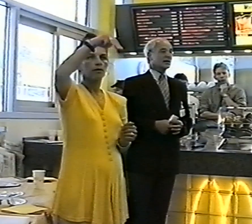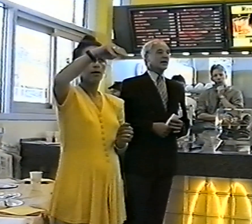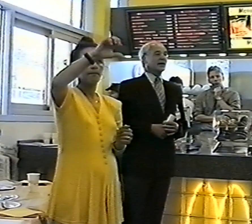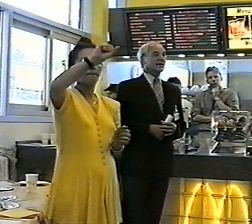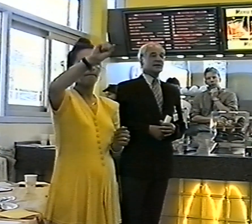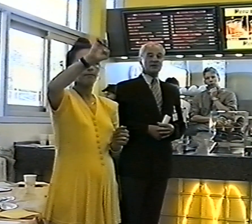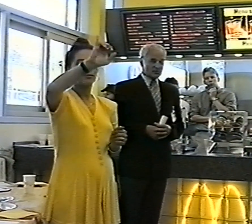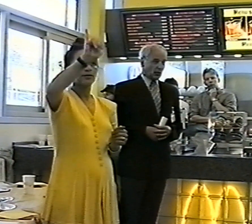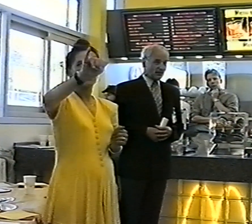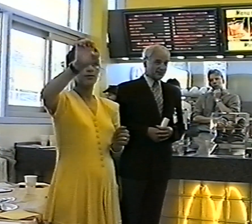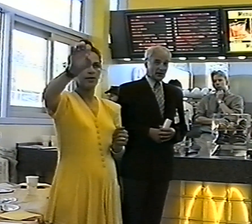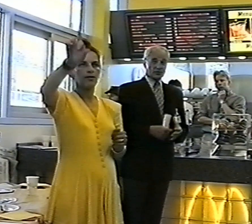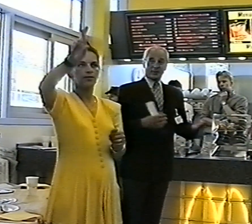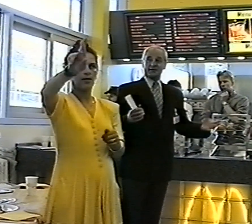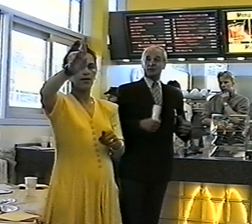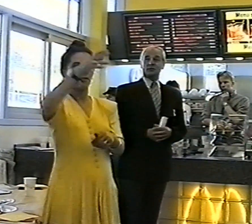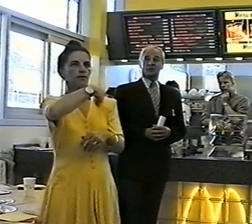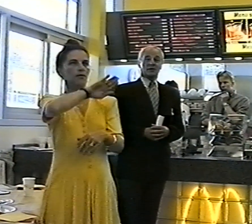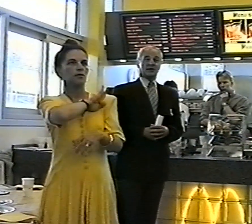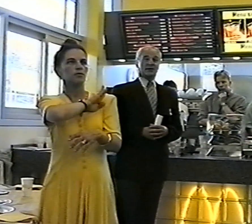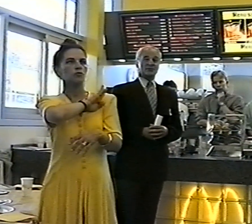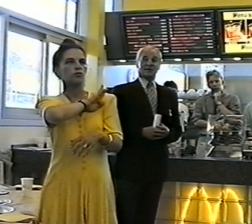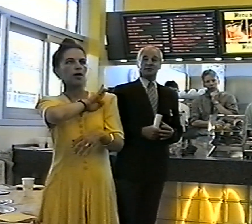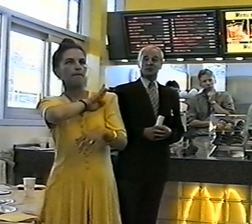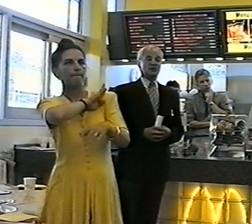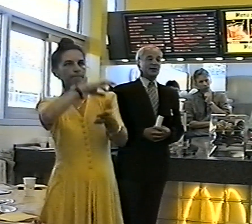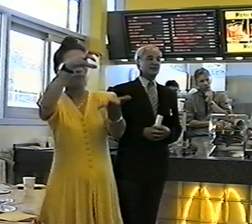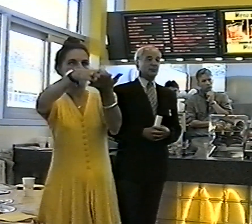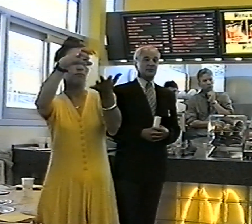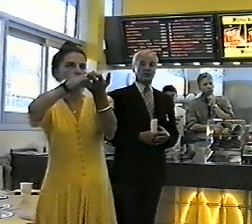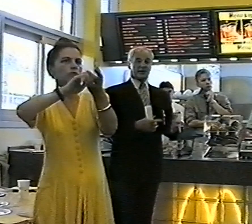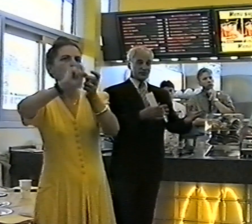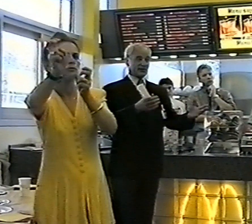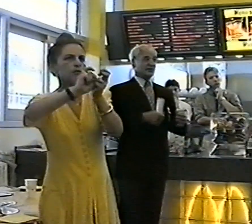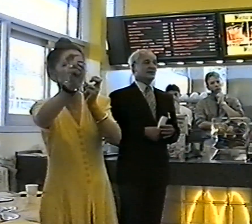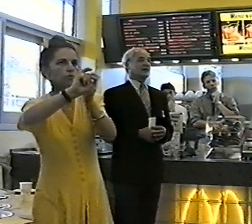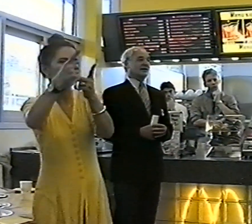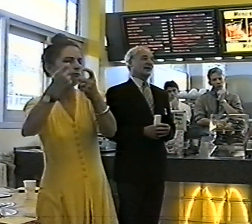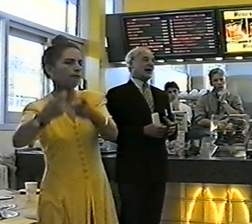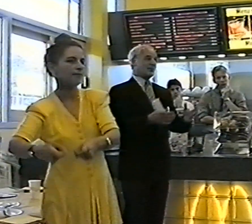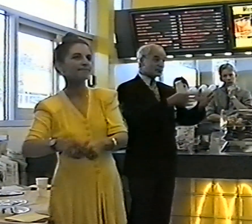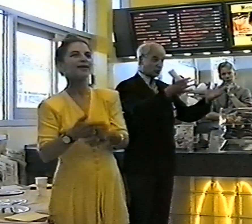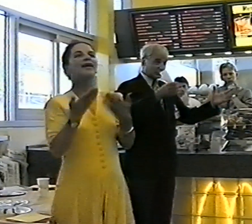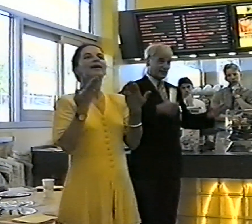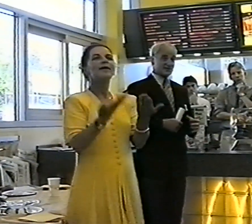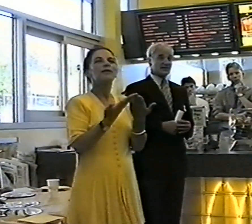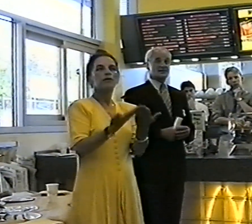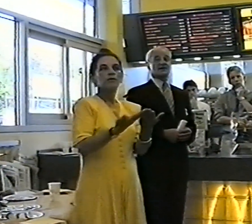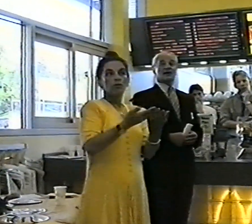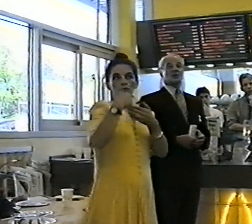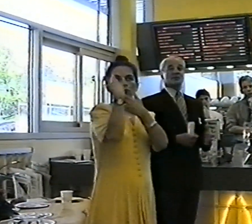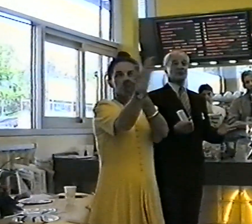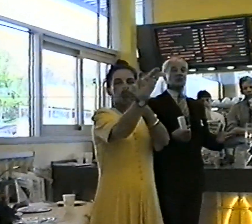police et des transports. Je vous remercie à tous, de votre participation et je vous invite à poursuivre la